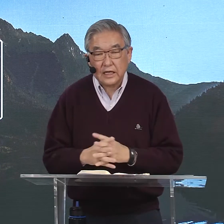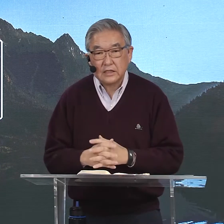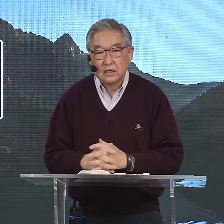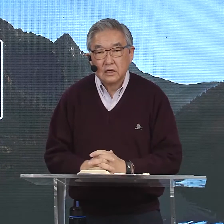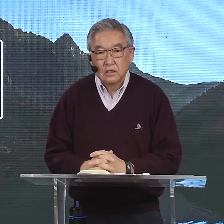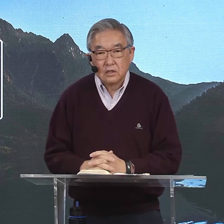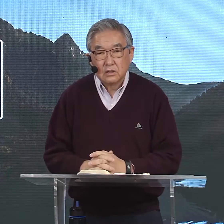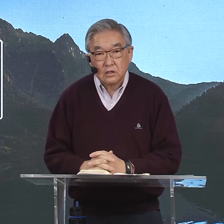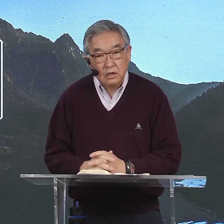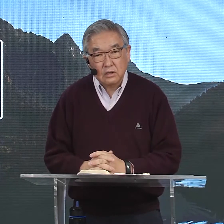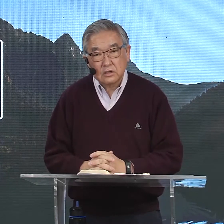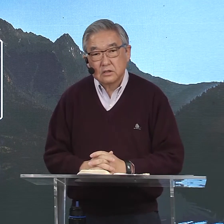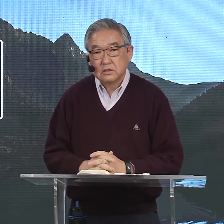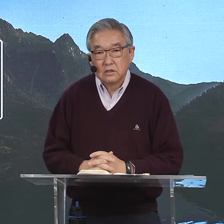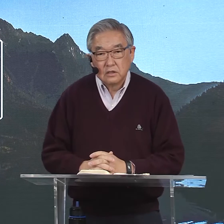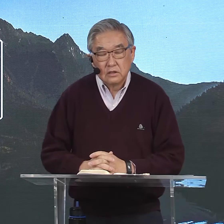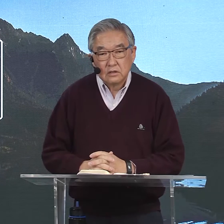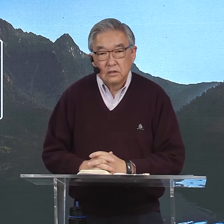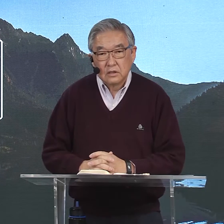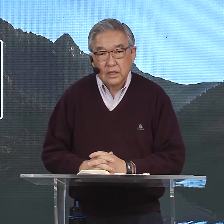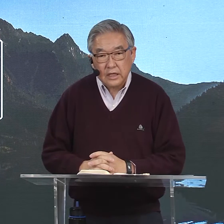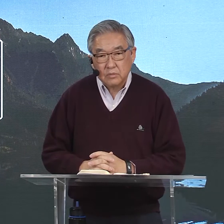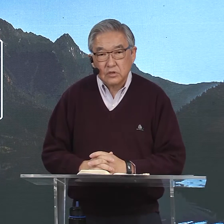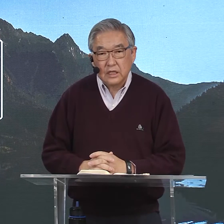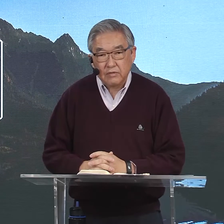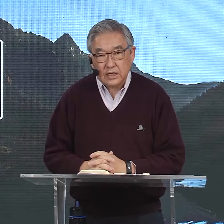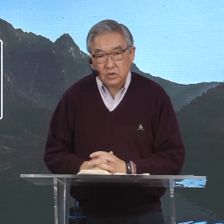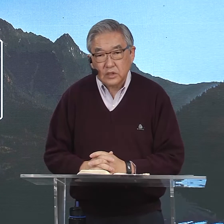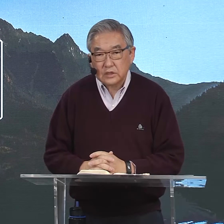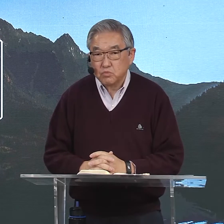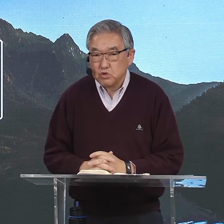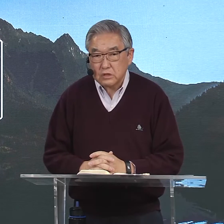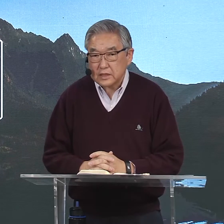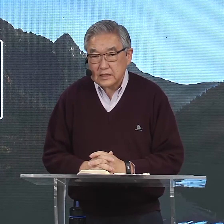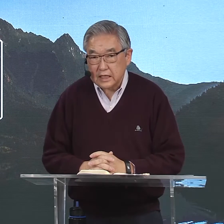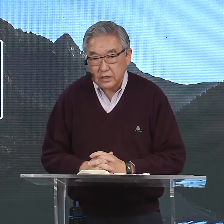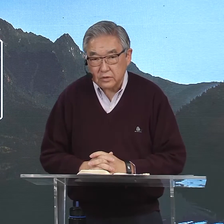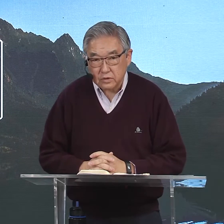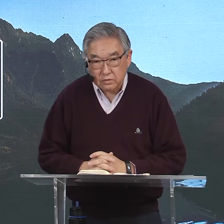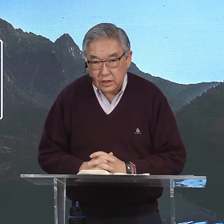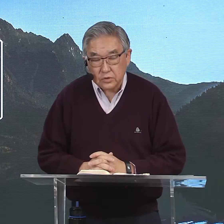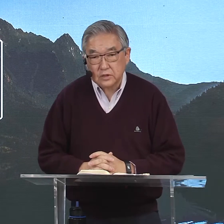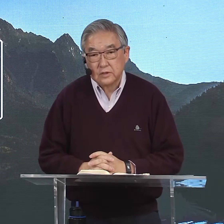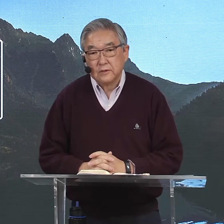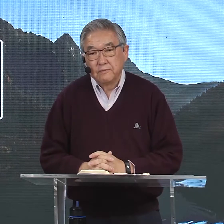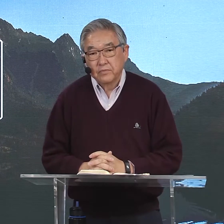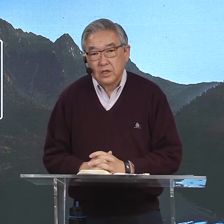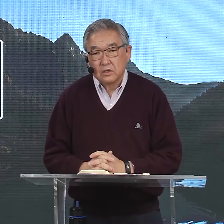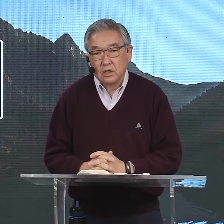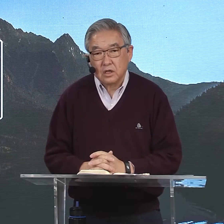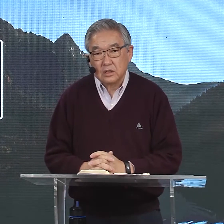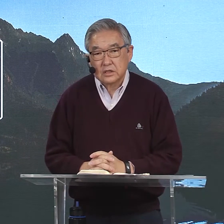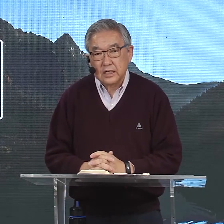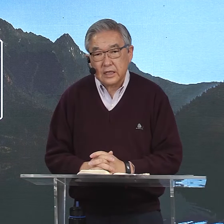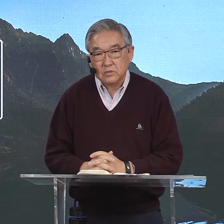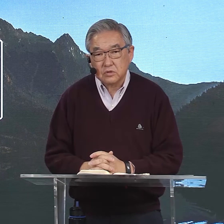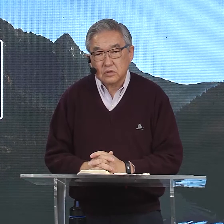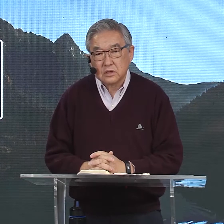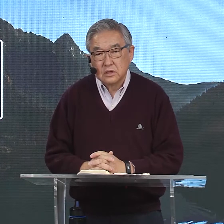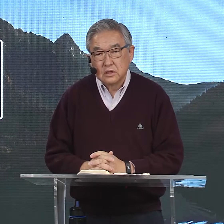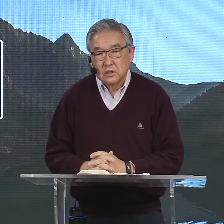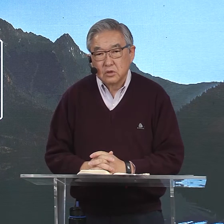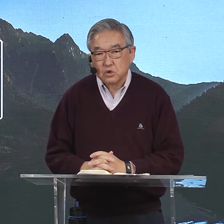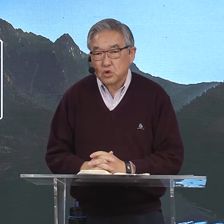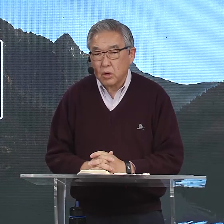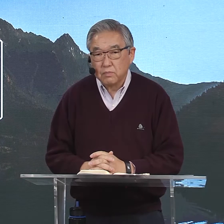coisas superficiais nós queremos levar as coisas muito a sério com deus nós